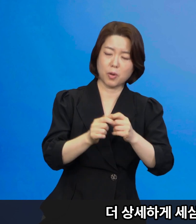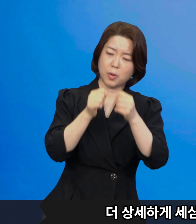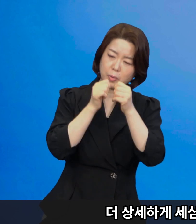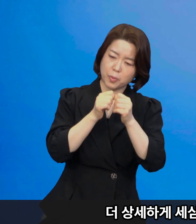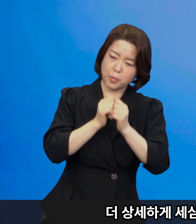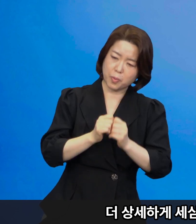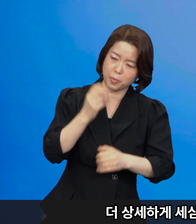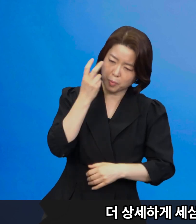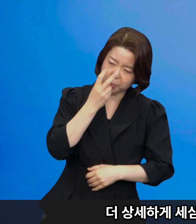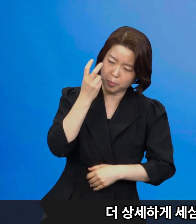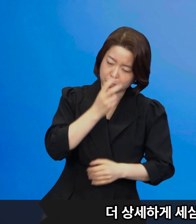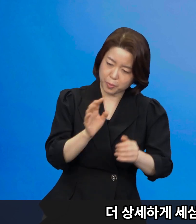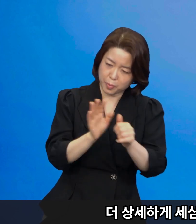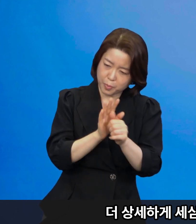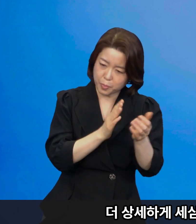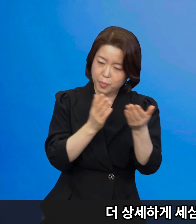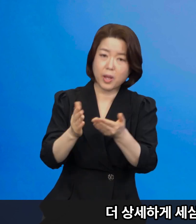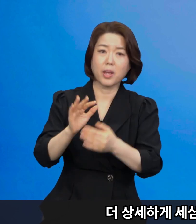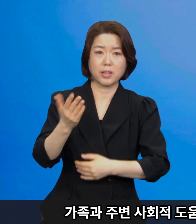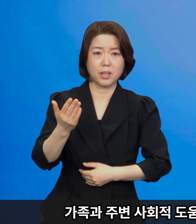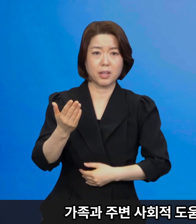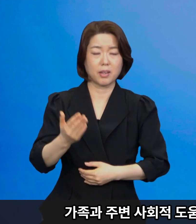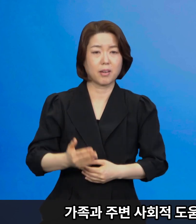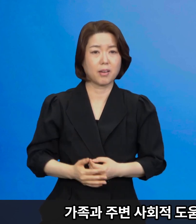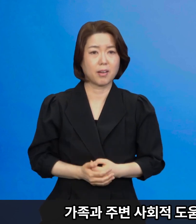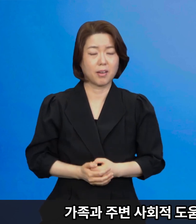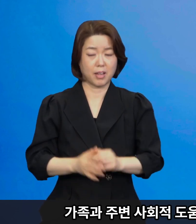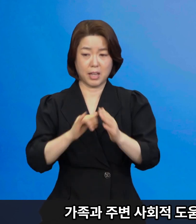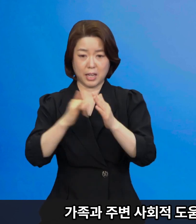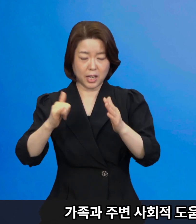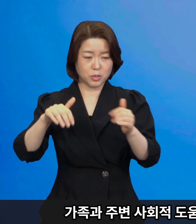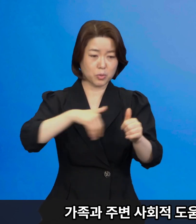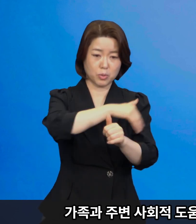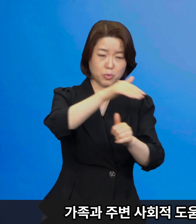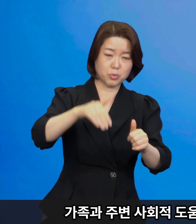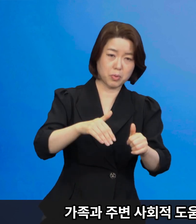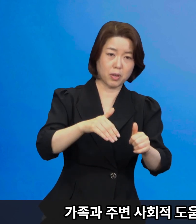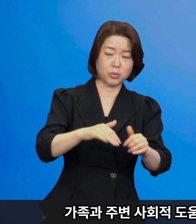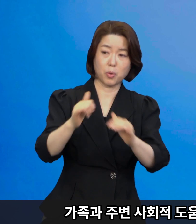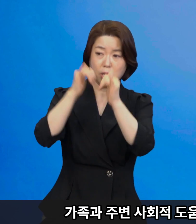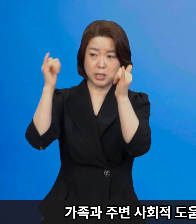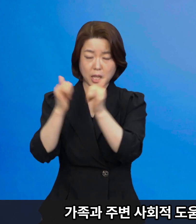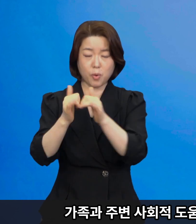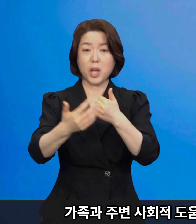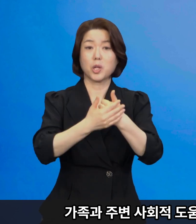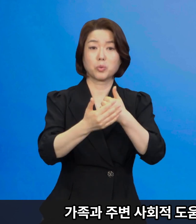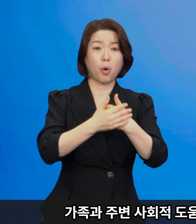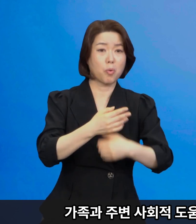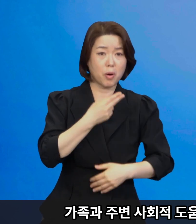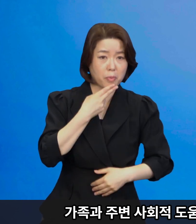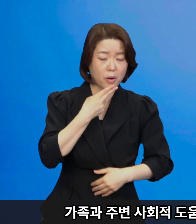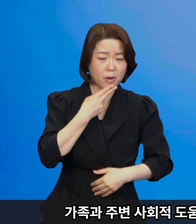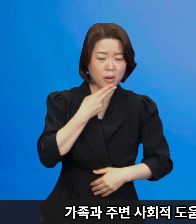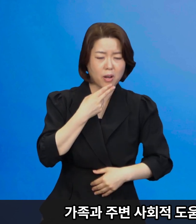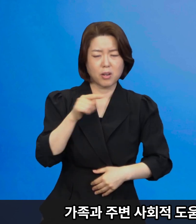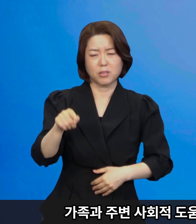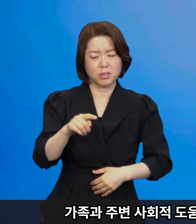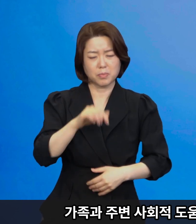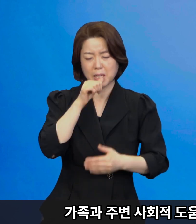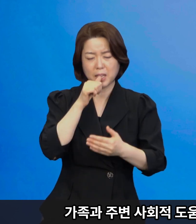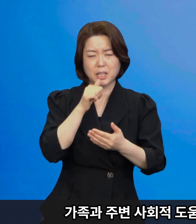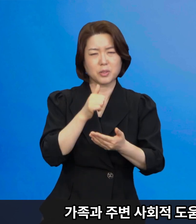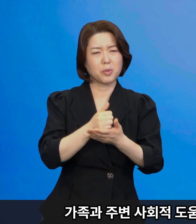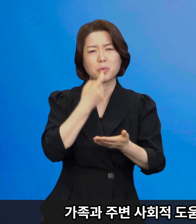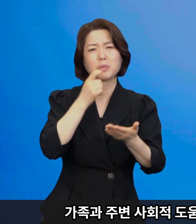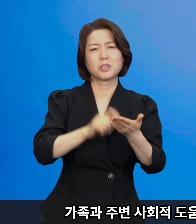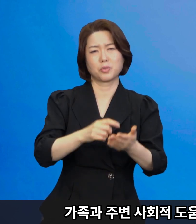세심히 챙겨주어야 합니다. 가족과 주변 사회적 도움이 없으면 결코 쉽지